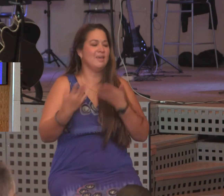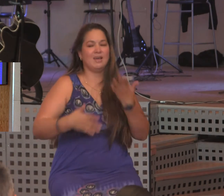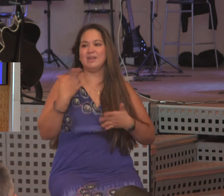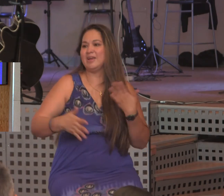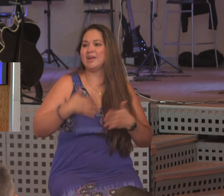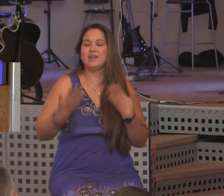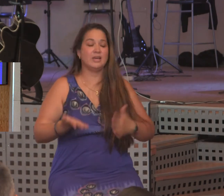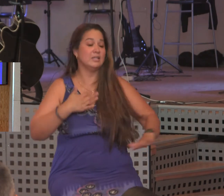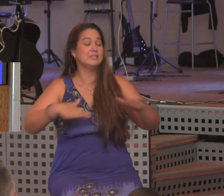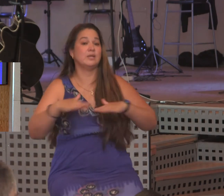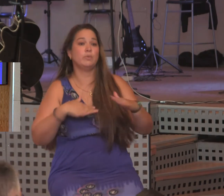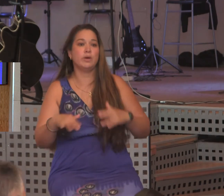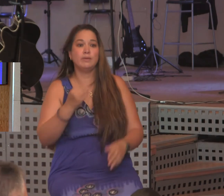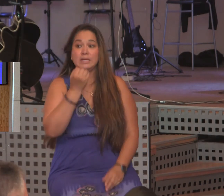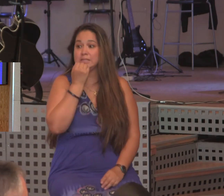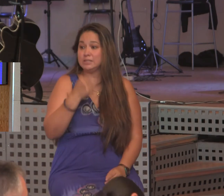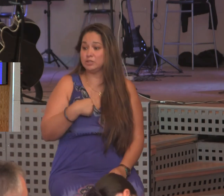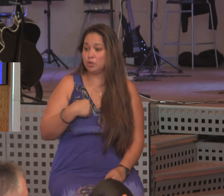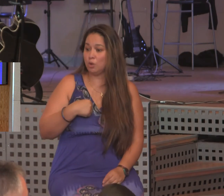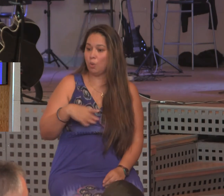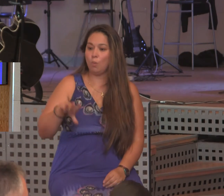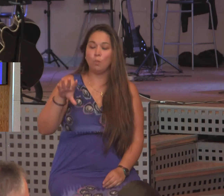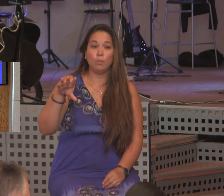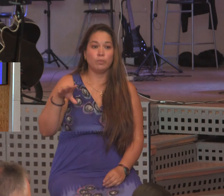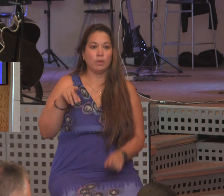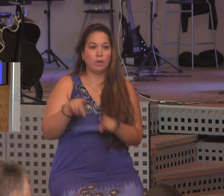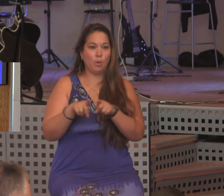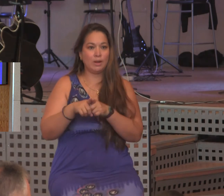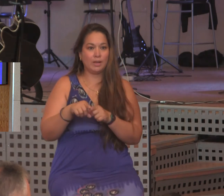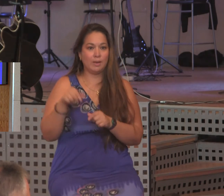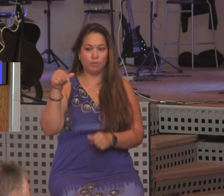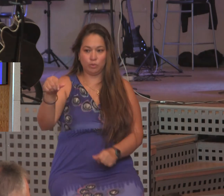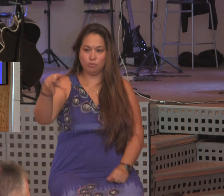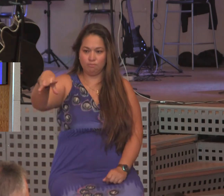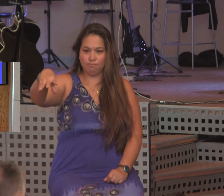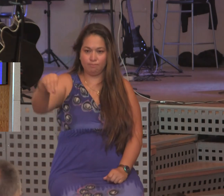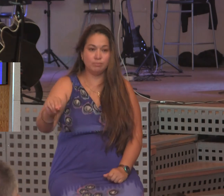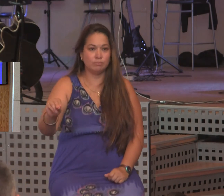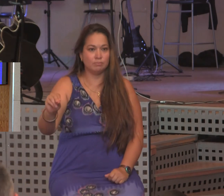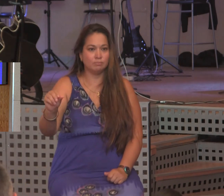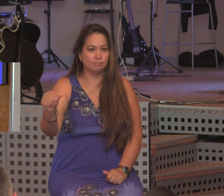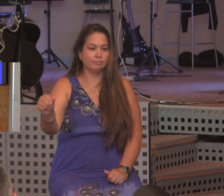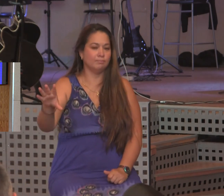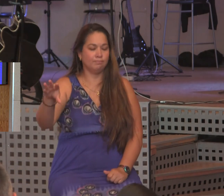yo lo apago, switch, interruptor,